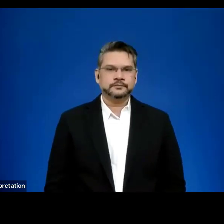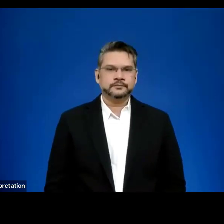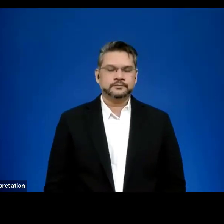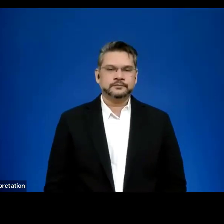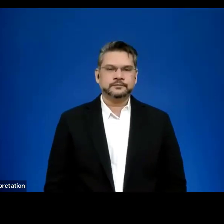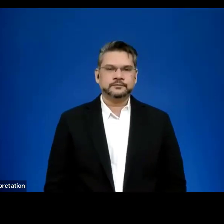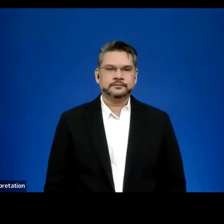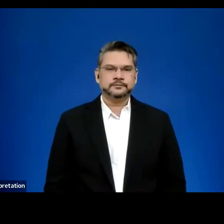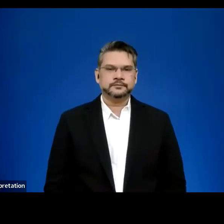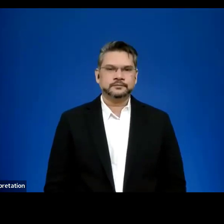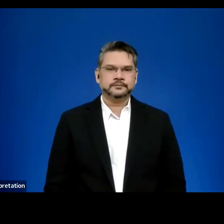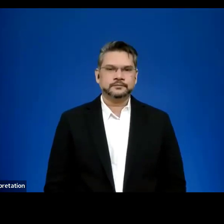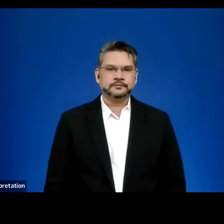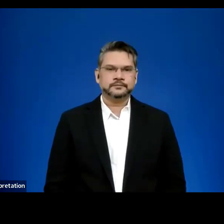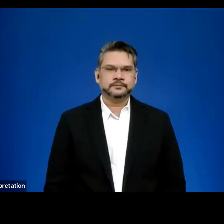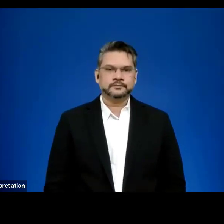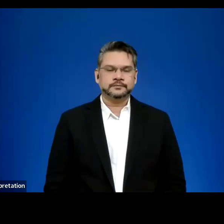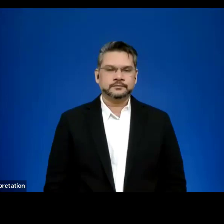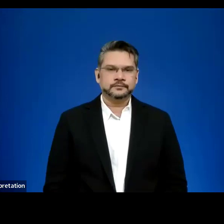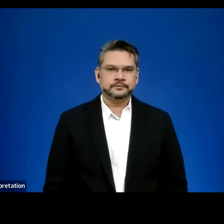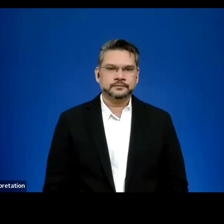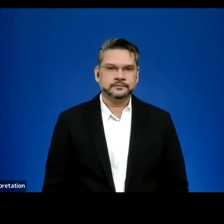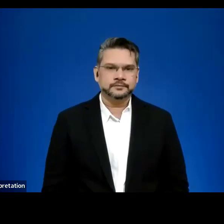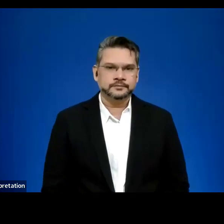中文，抱歉。